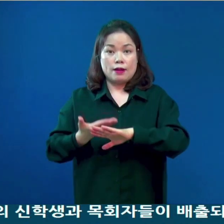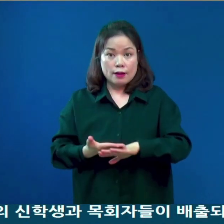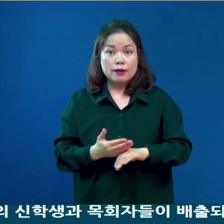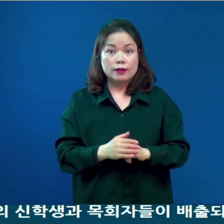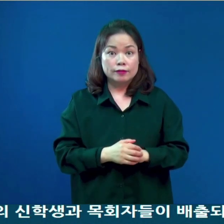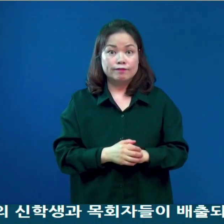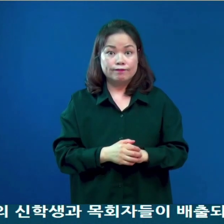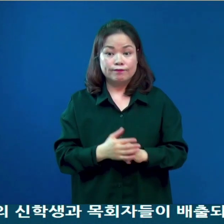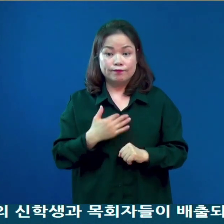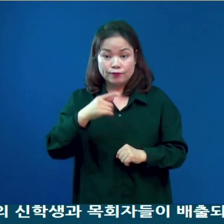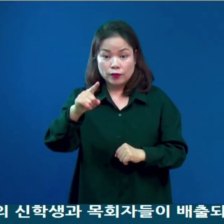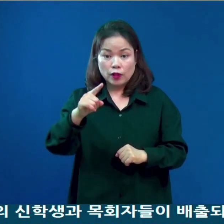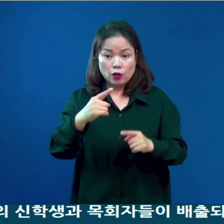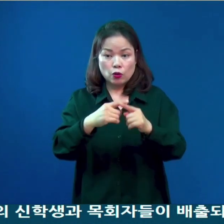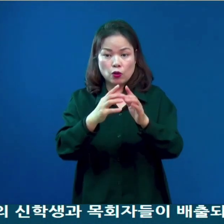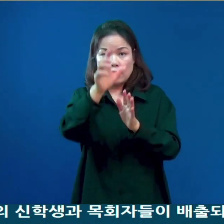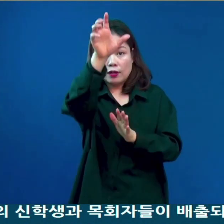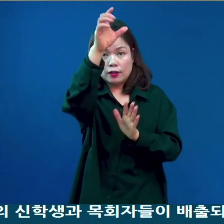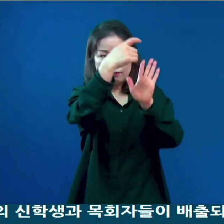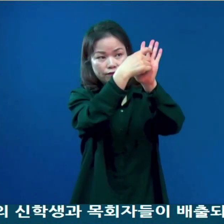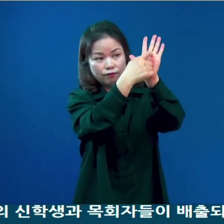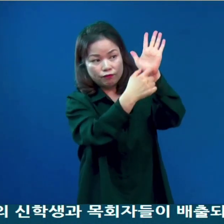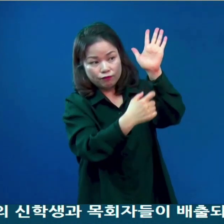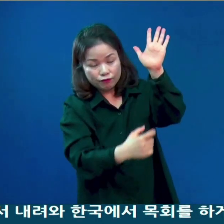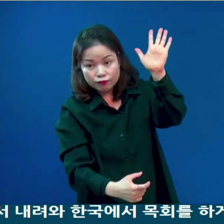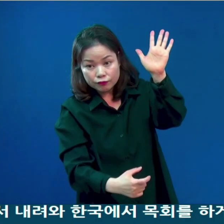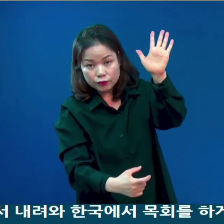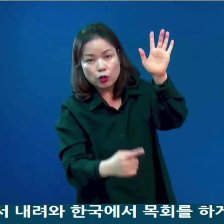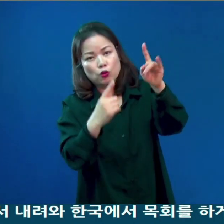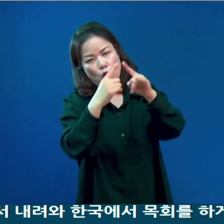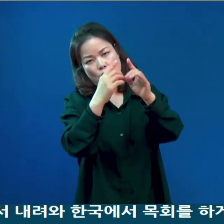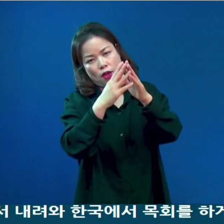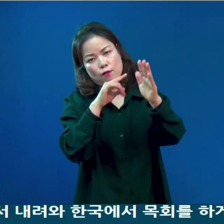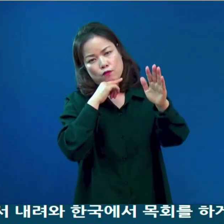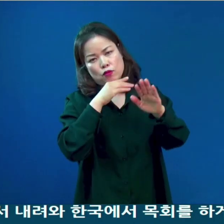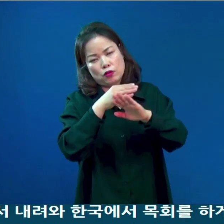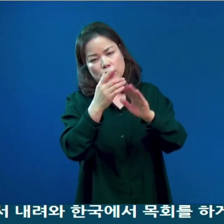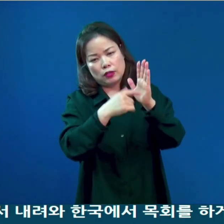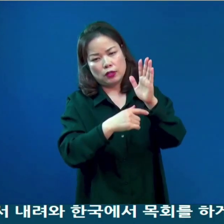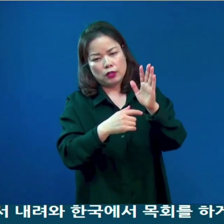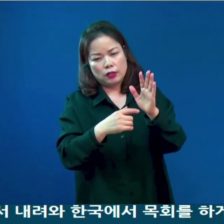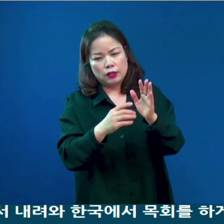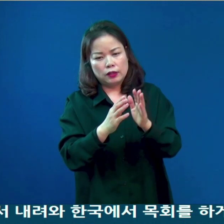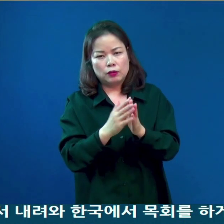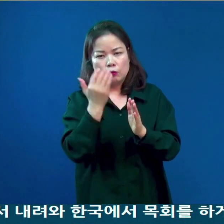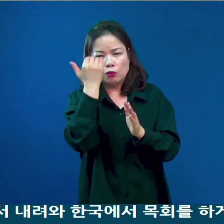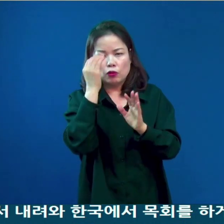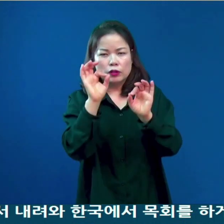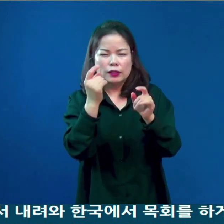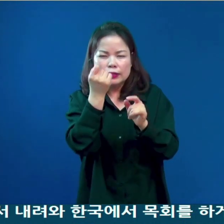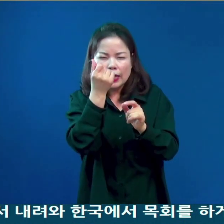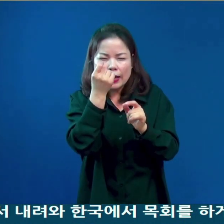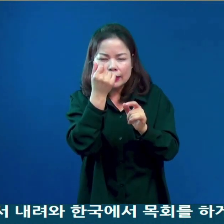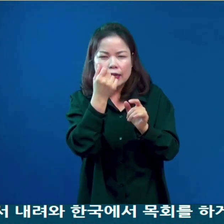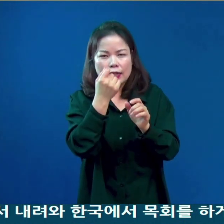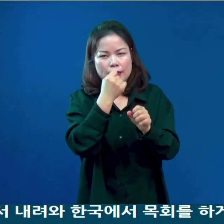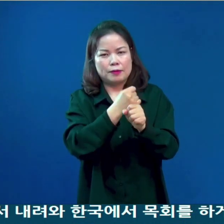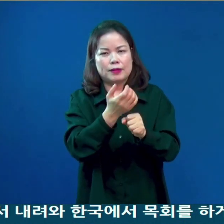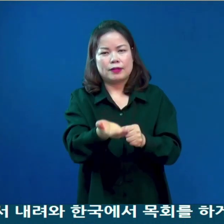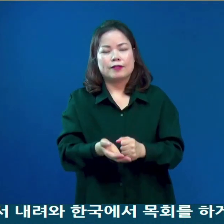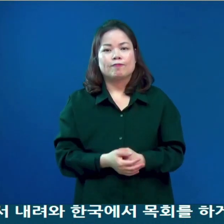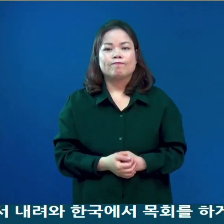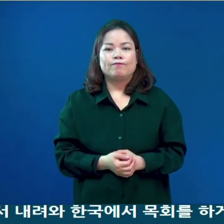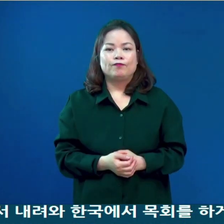이것이 제가 그 교회 전체 리스트예요. 안 보여드리려고 대충 작게 만들었습니다.